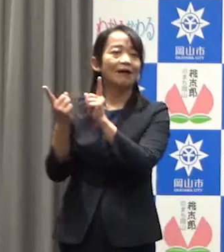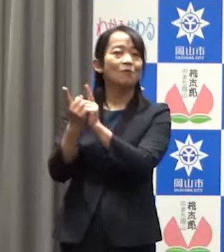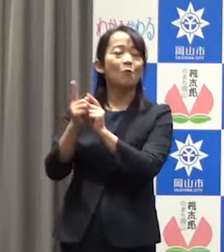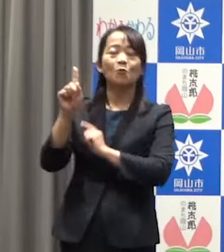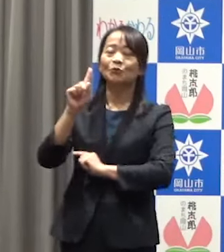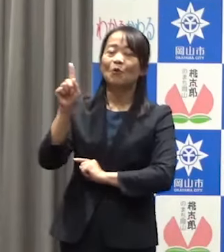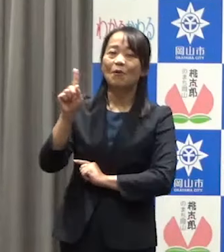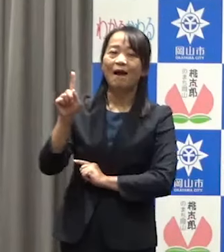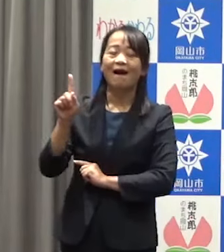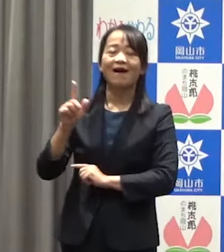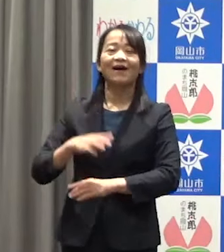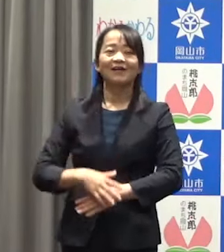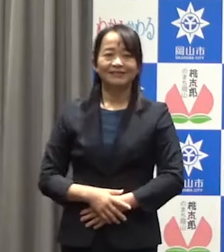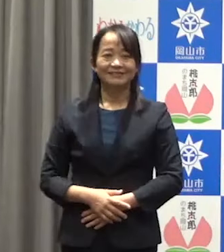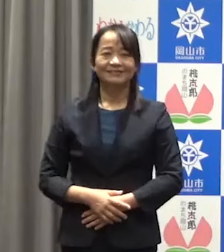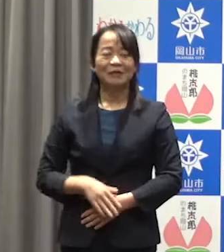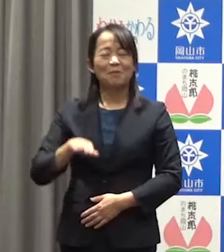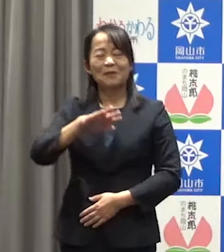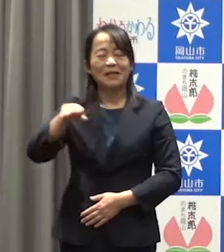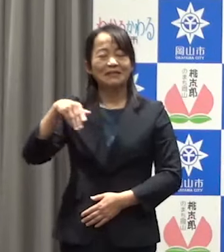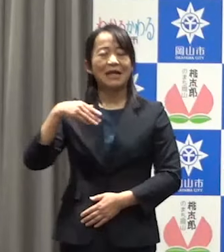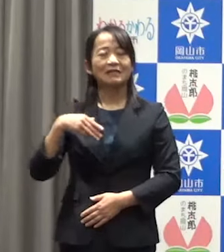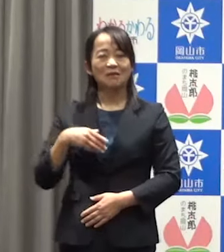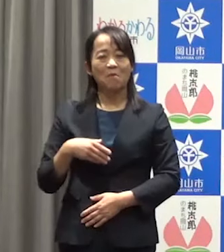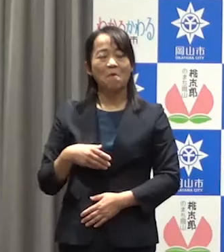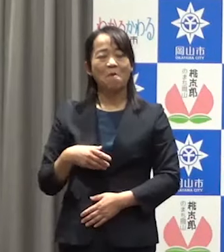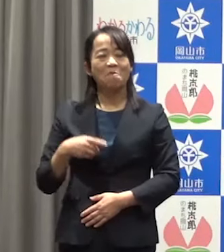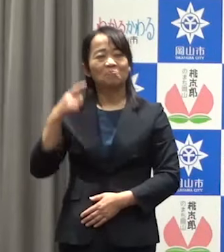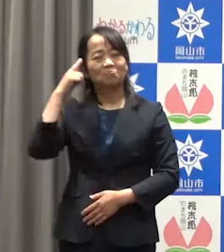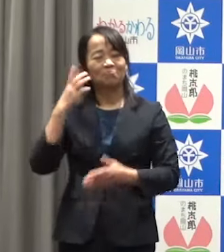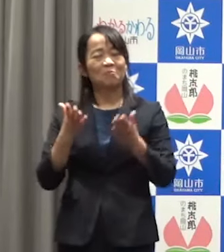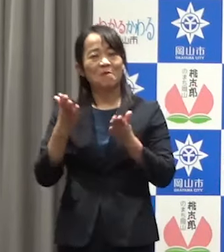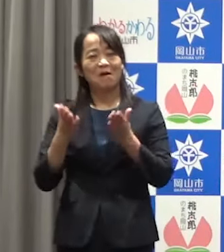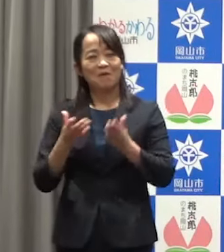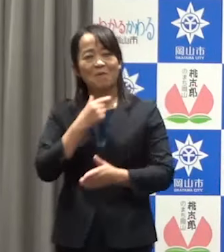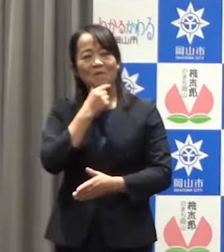そのあたりご考慮いただければと思います。はい、